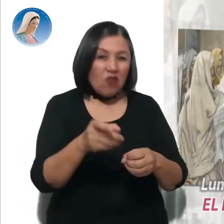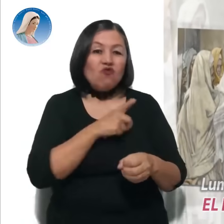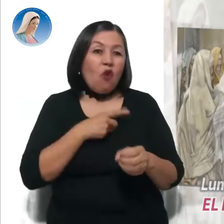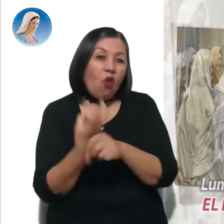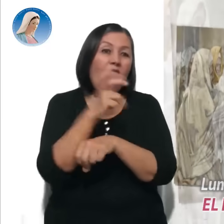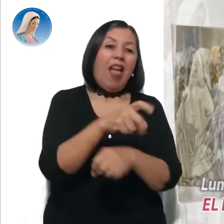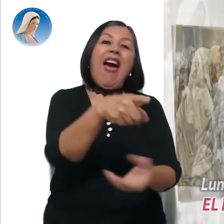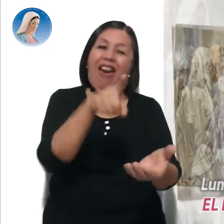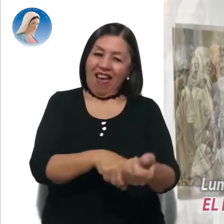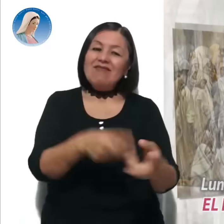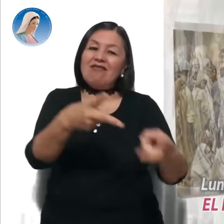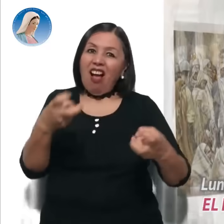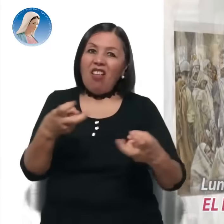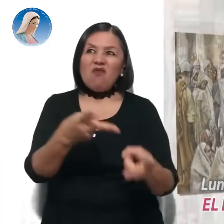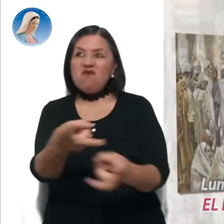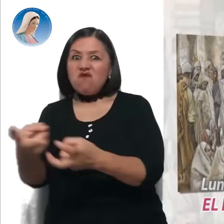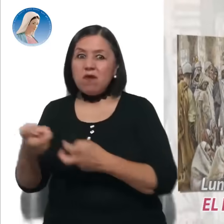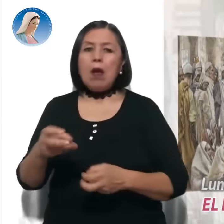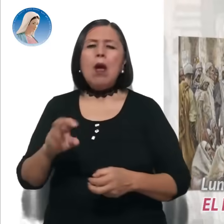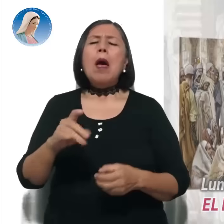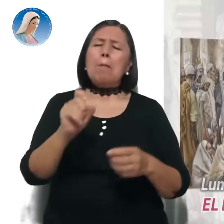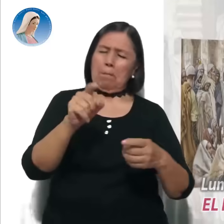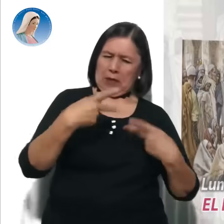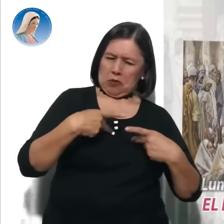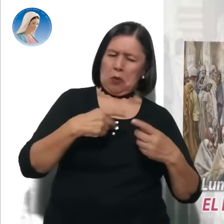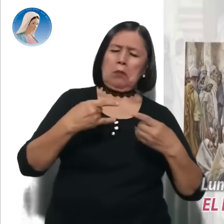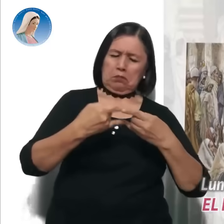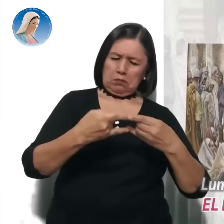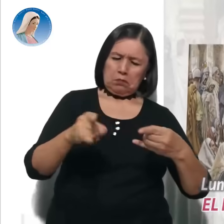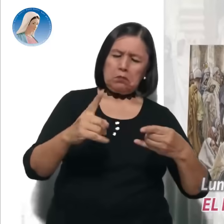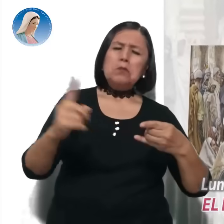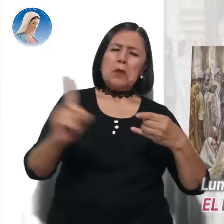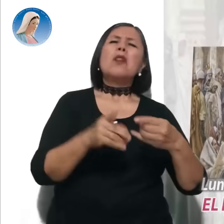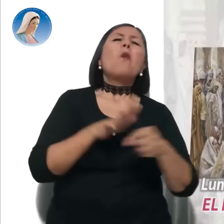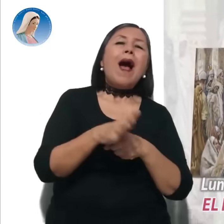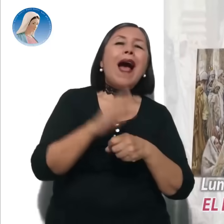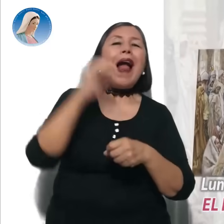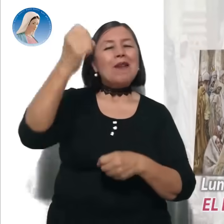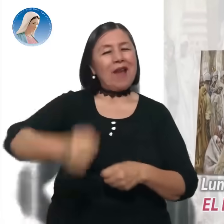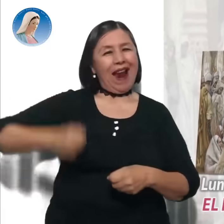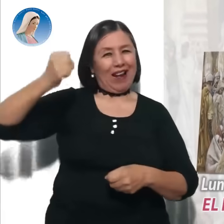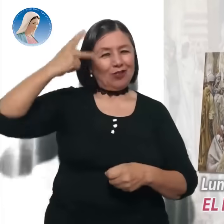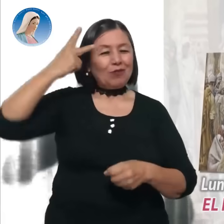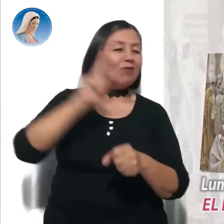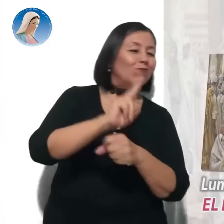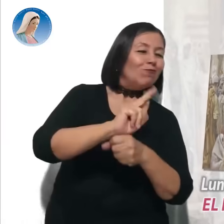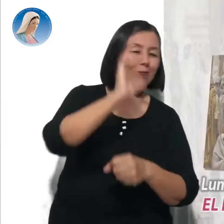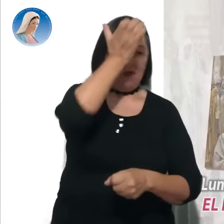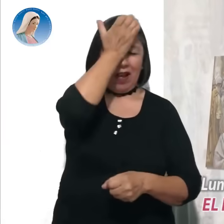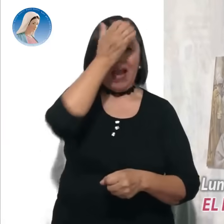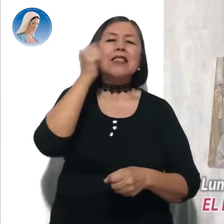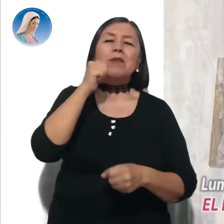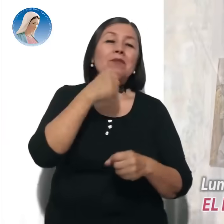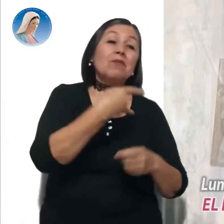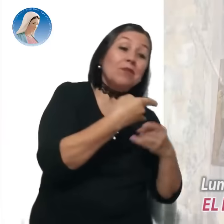un ladrón, un bandido. El que entra por la puerta, ese es el pastor de las ovejas. A ese le abre el que